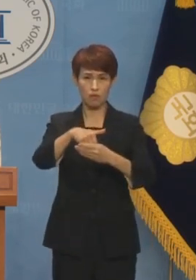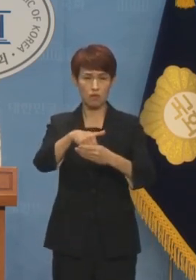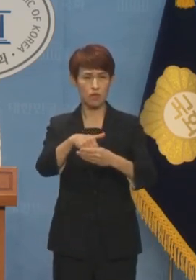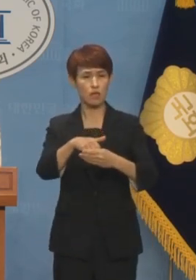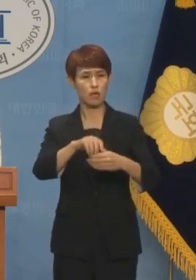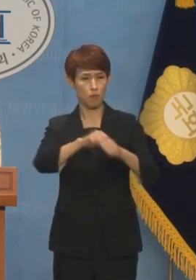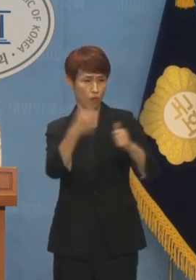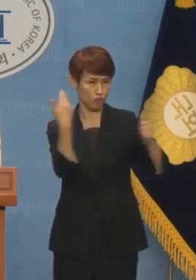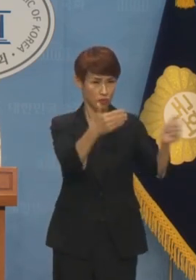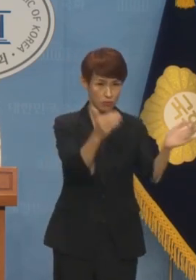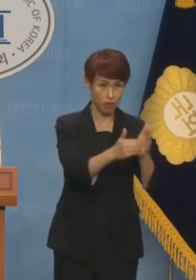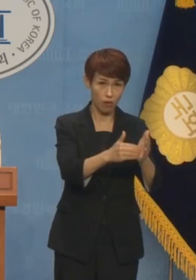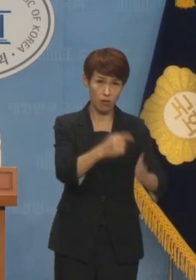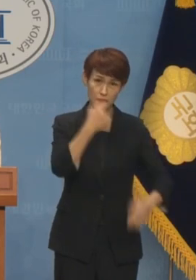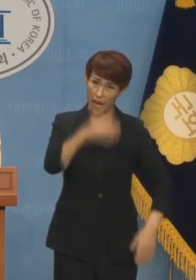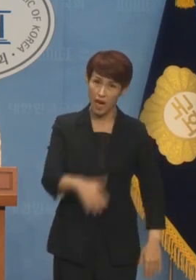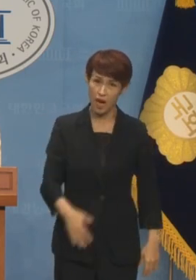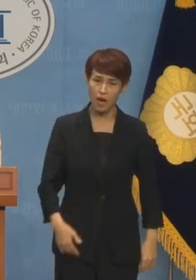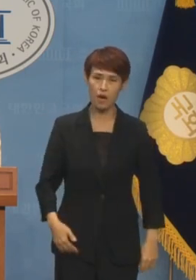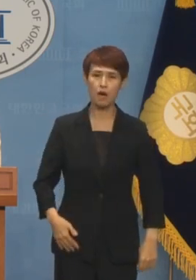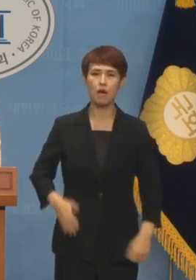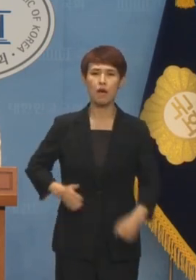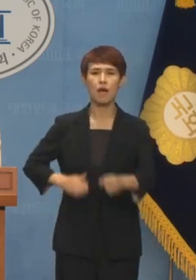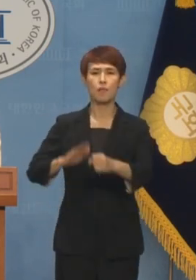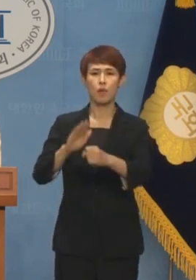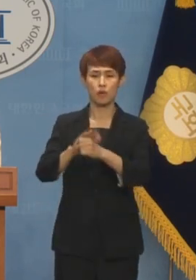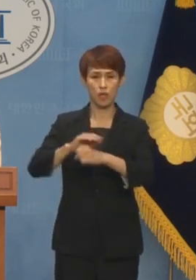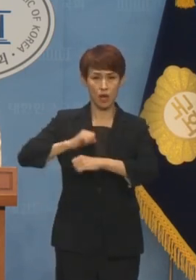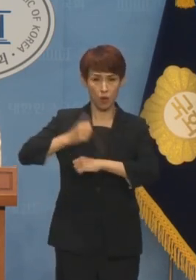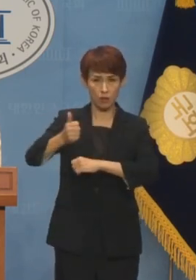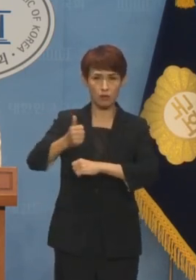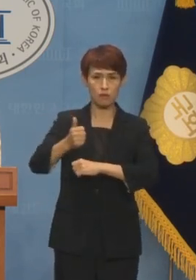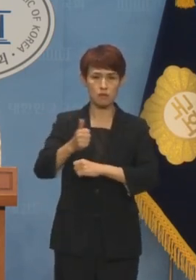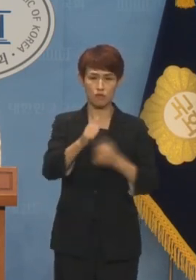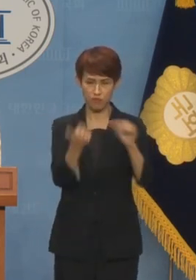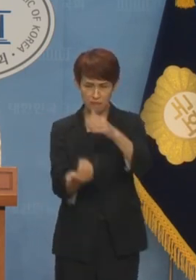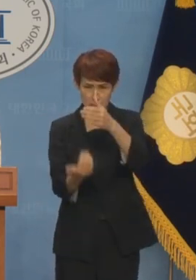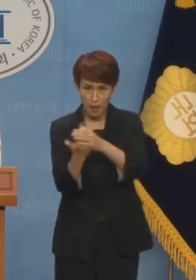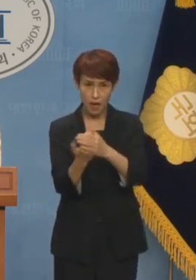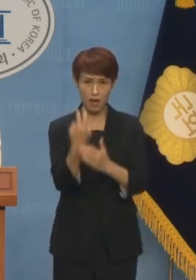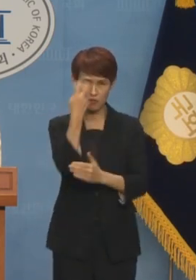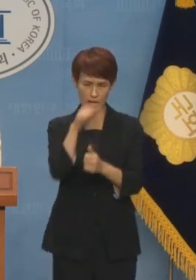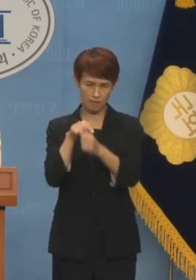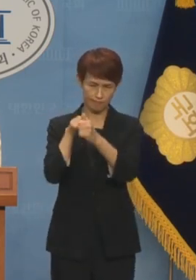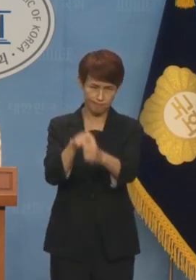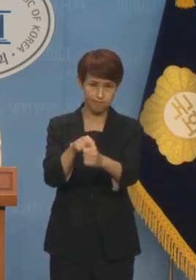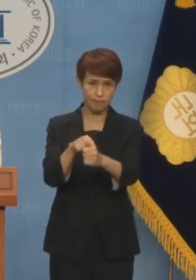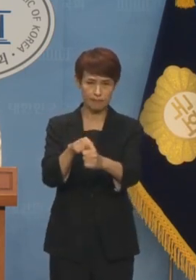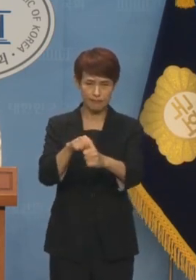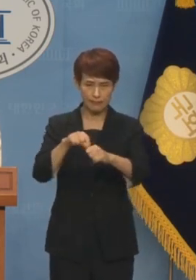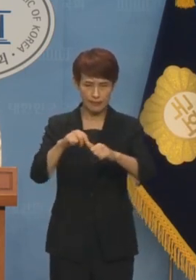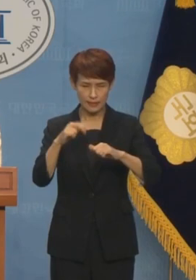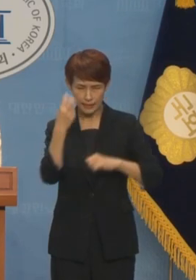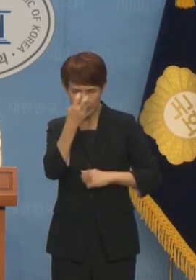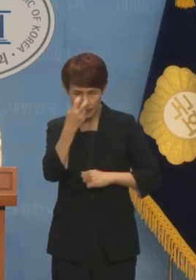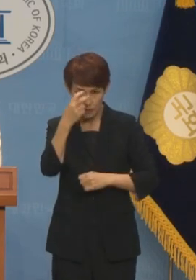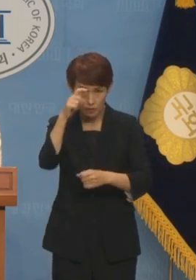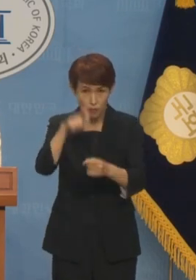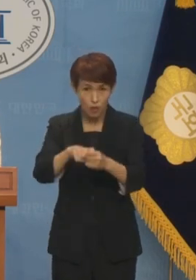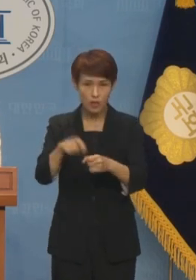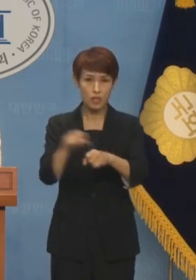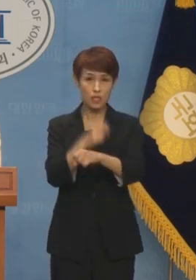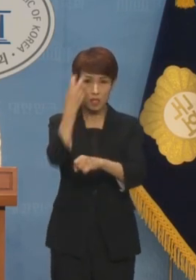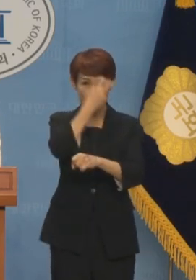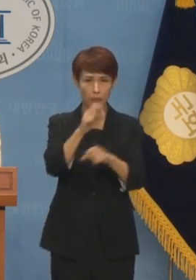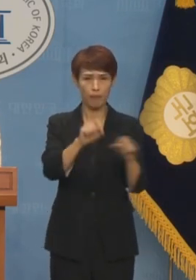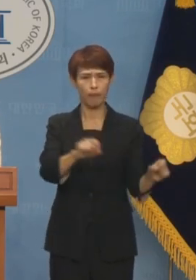부족했습니까? 해병대원 사망 사건, 수사 외압, 실체를 밝히기 위한 특검은 더 이상